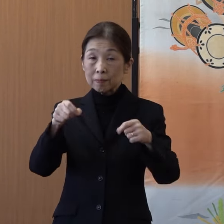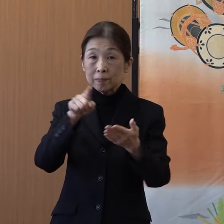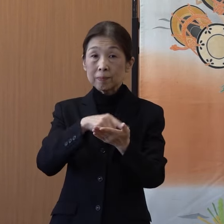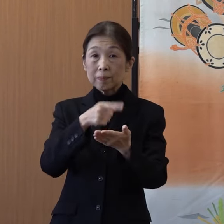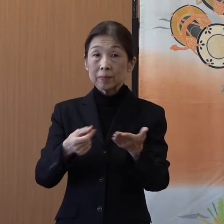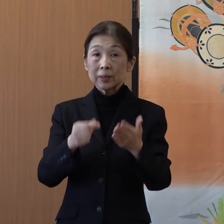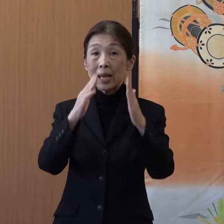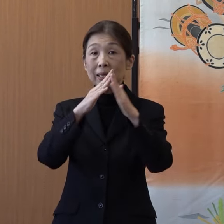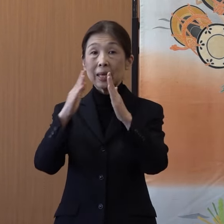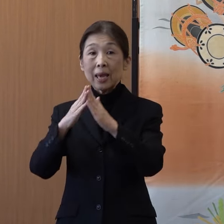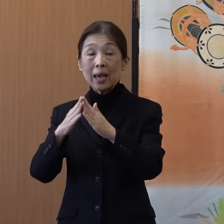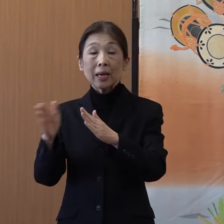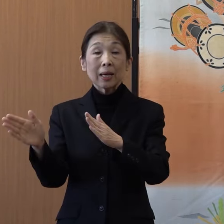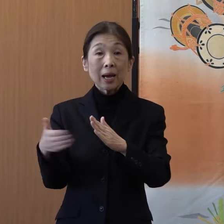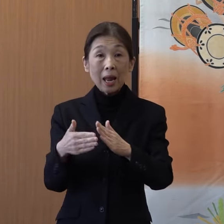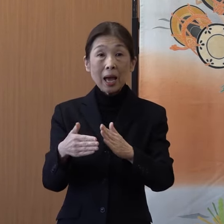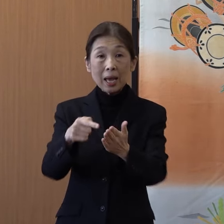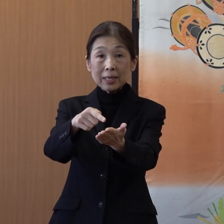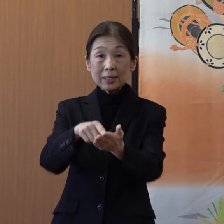から